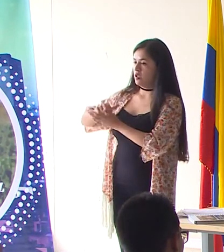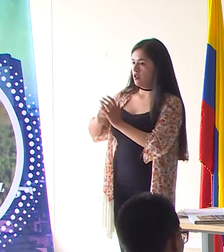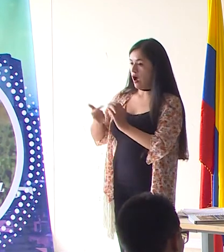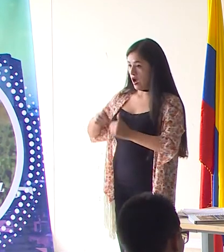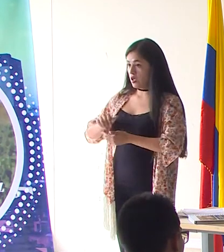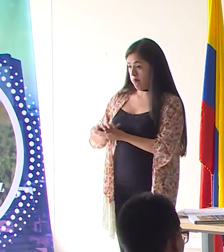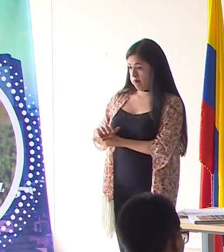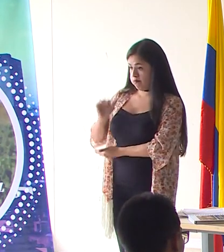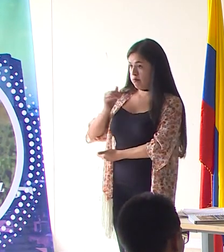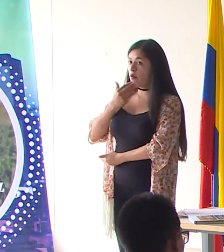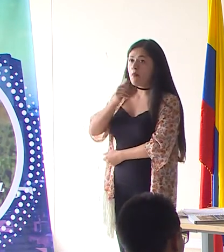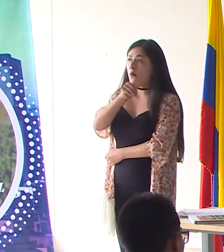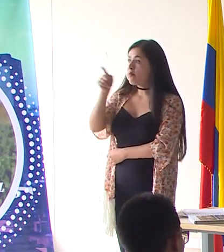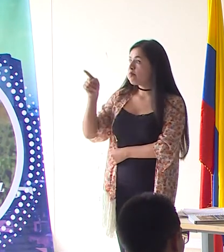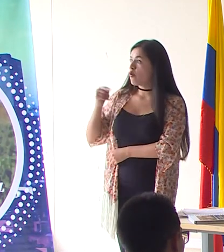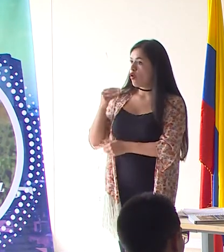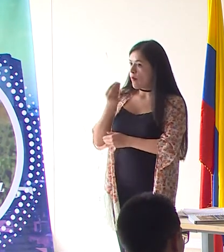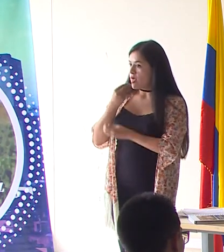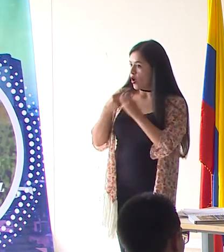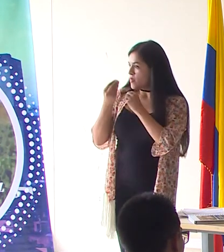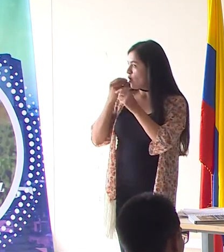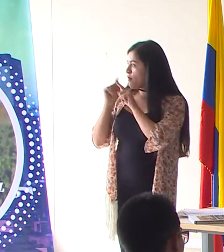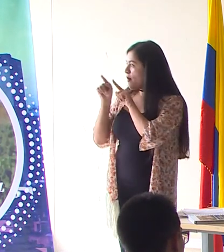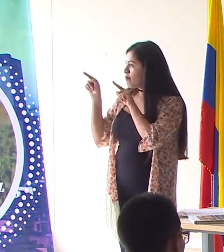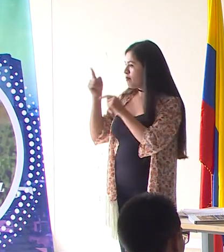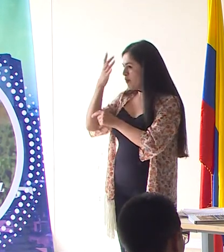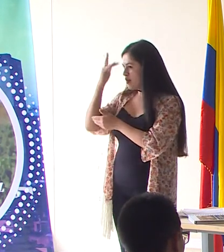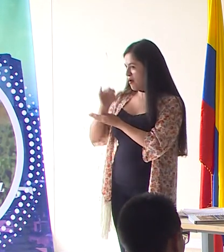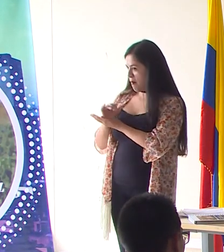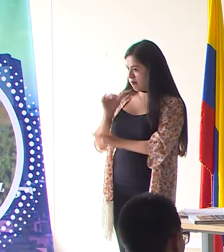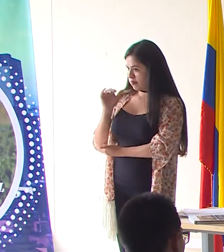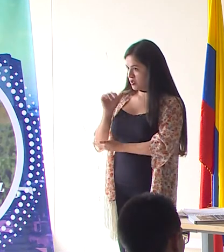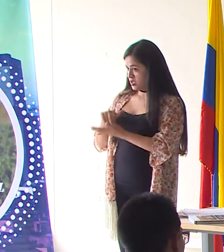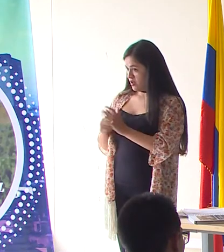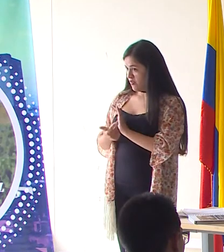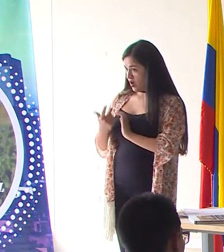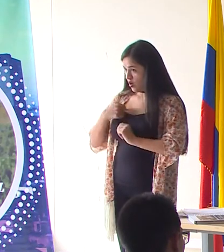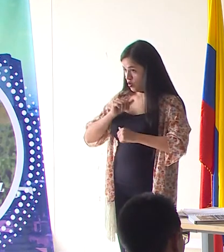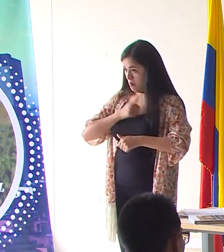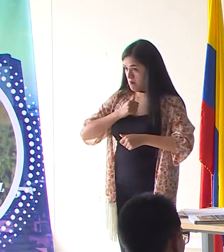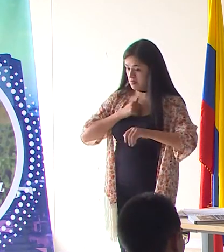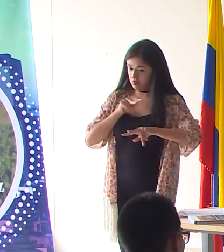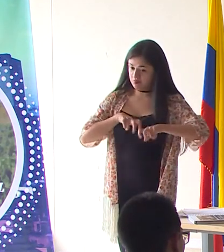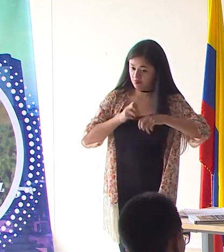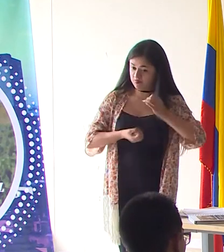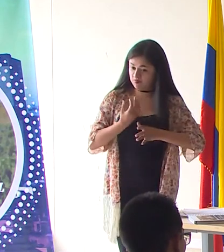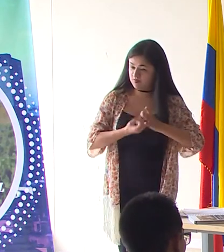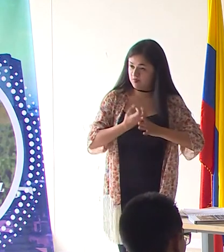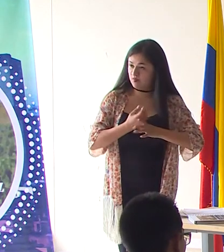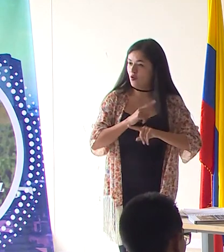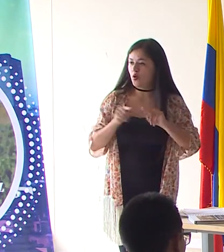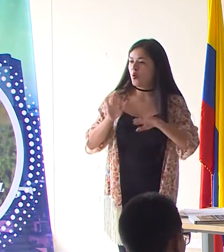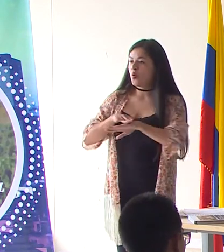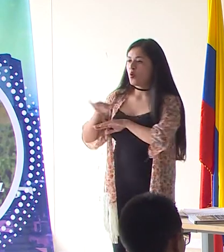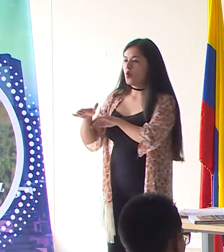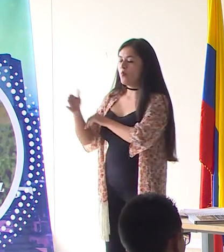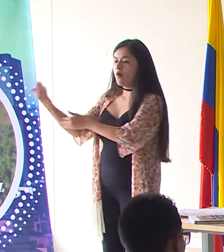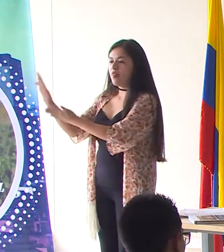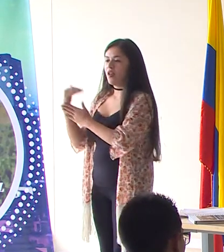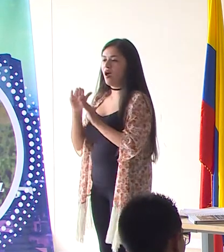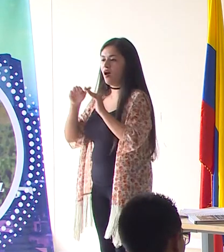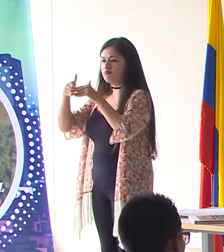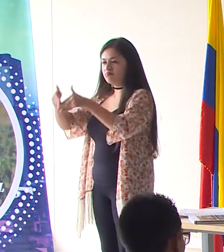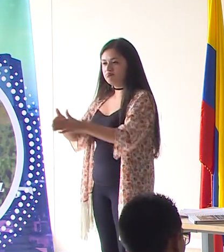cercana es porque estamos usando los contenedores que atraviesan el océano para traernos deliciosos